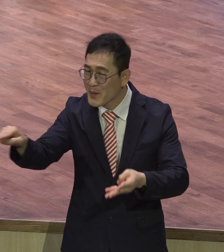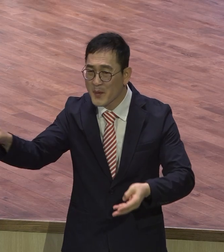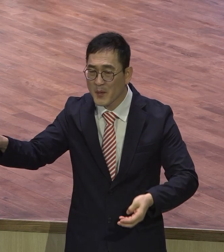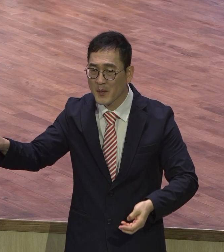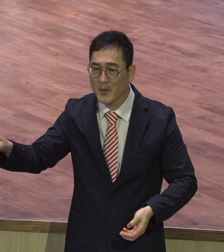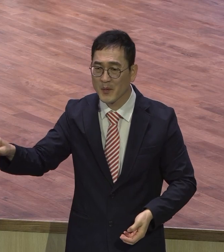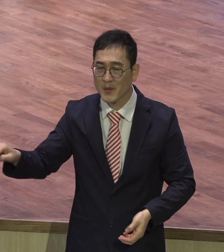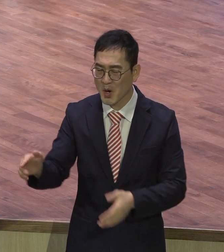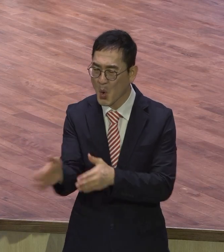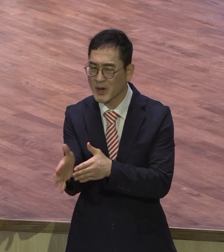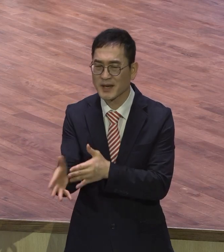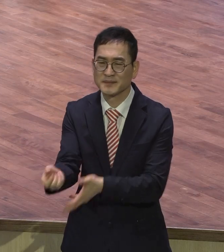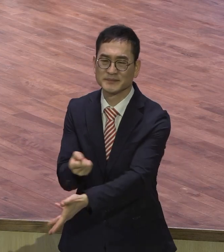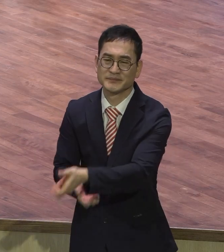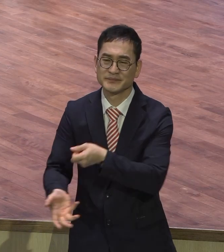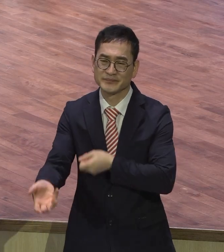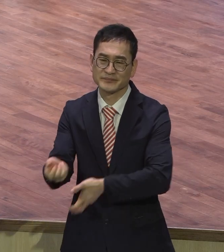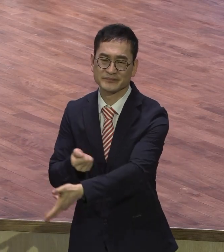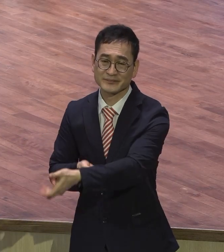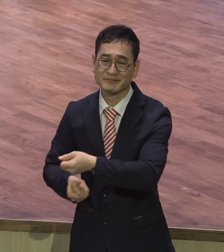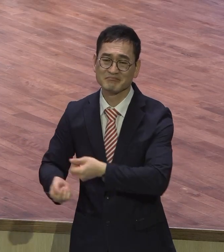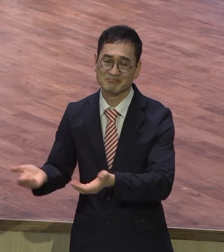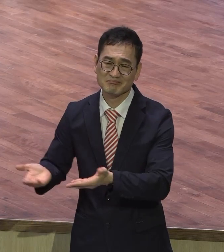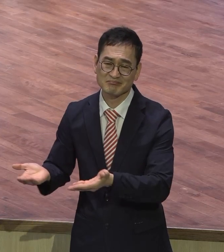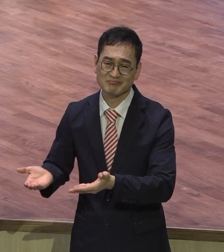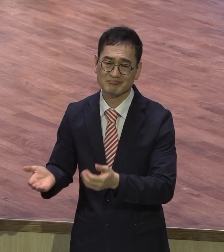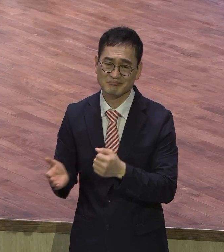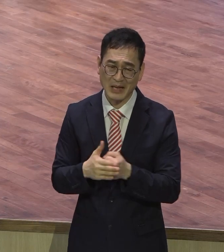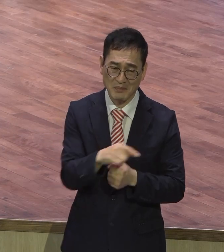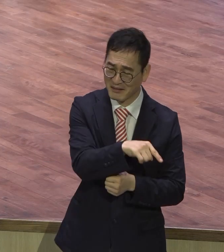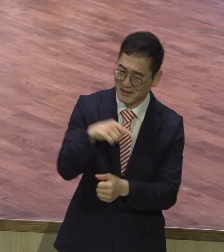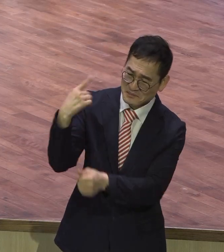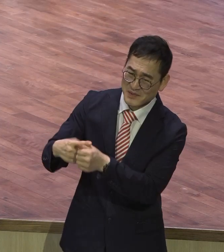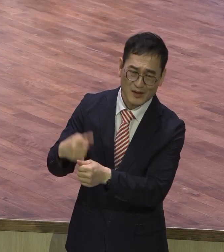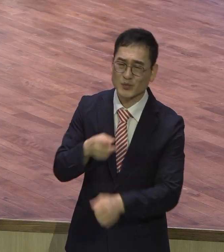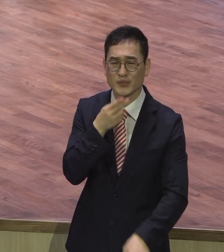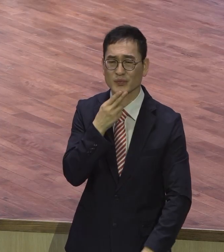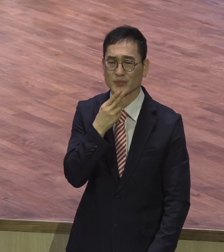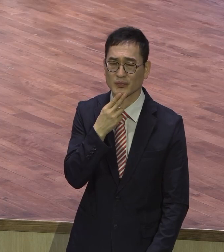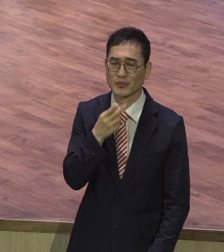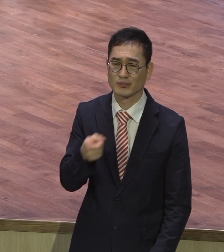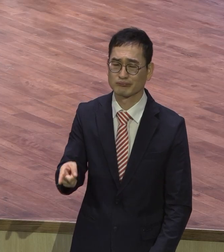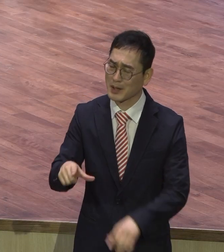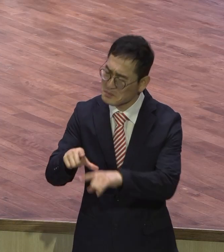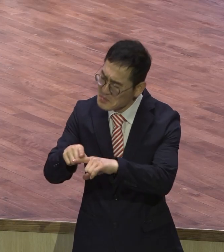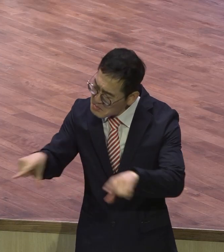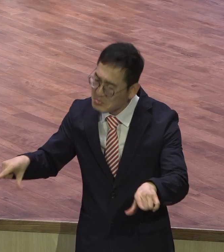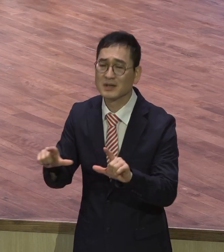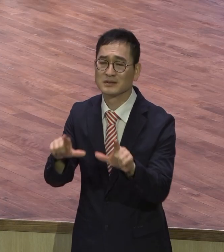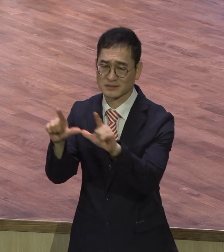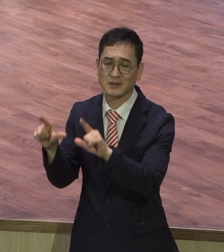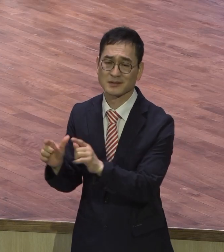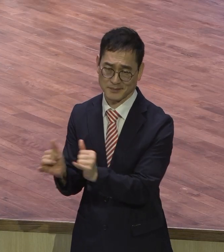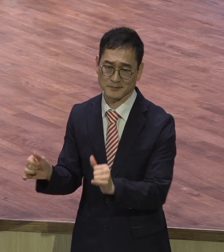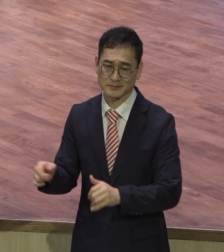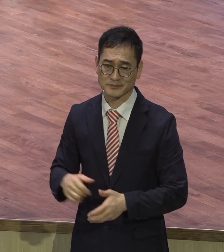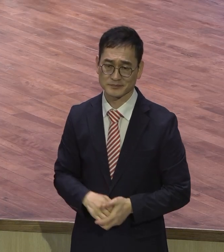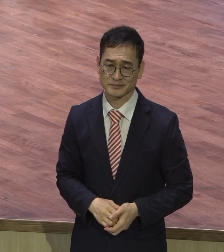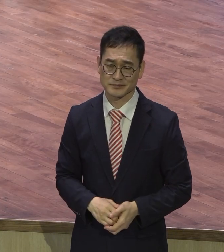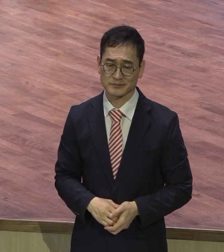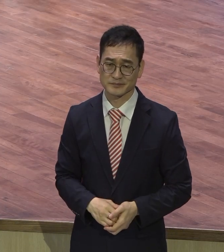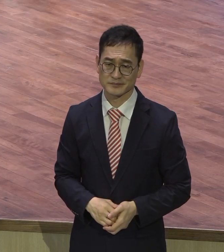주로 고기장은 어부 출신이기 때문에 이 사회적으로 비난의 대상은 아니었어요다. 좀 세상적으로